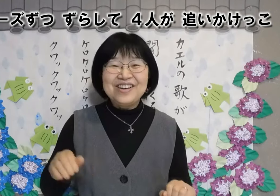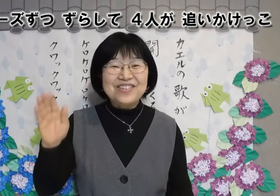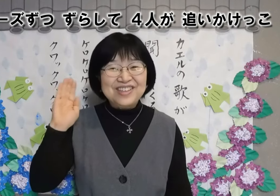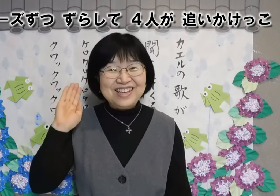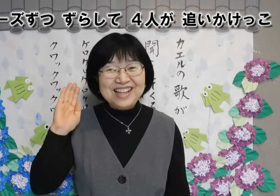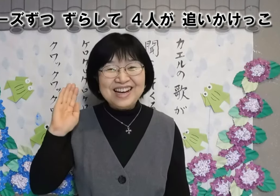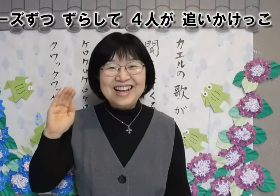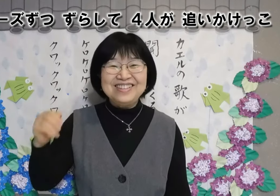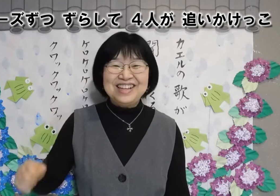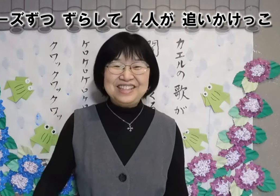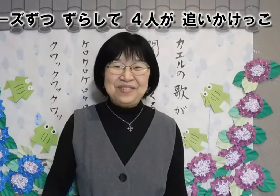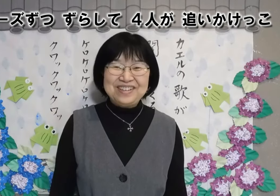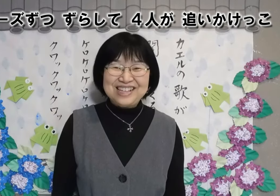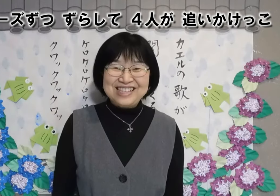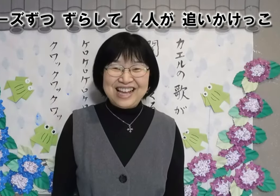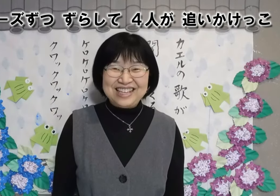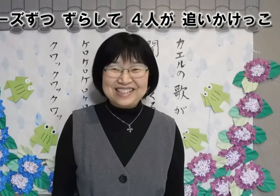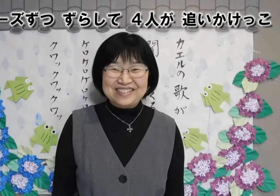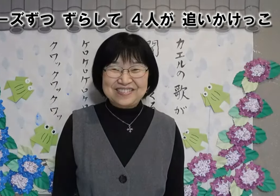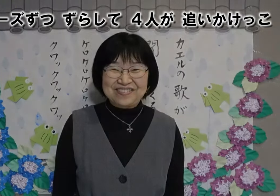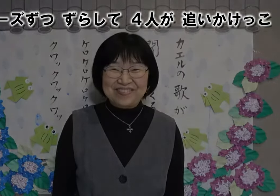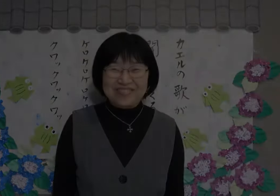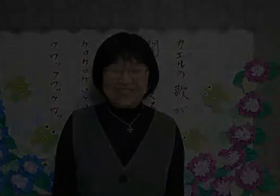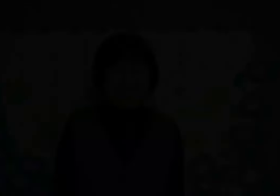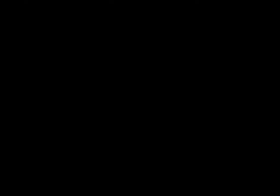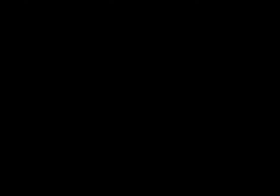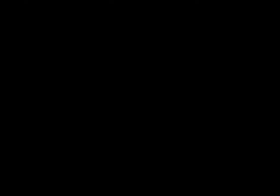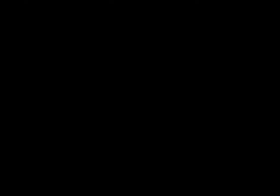く聞きながら歌ってみてください。